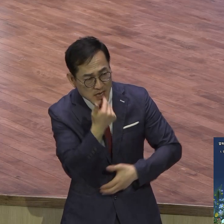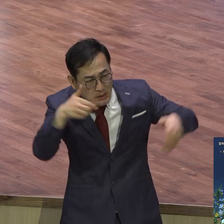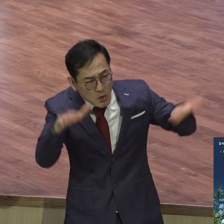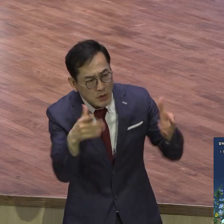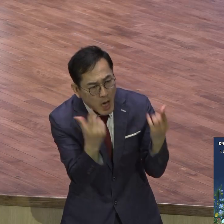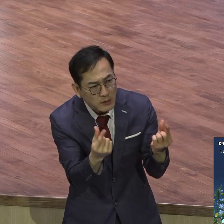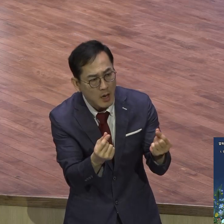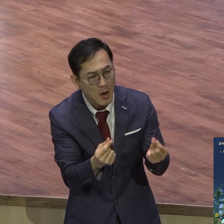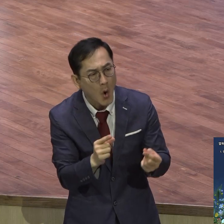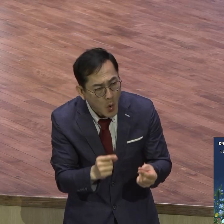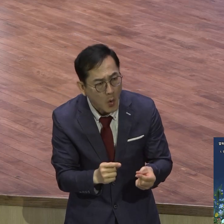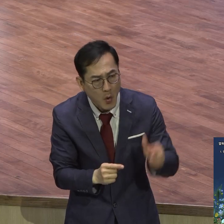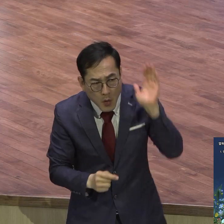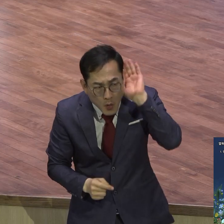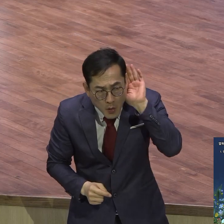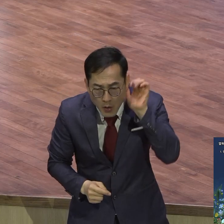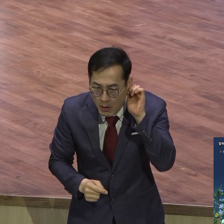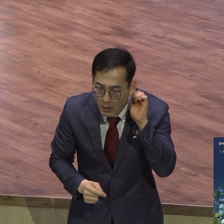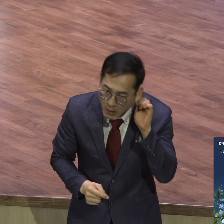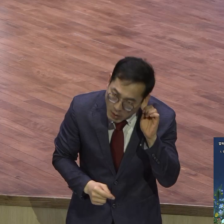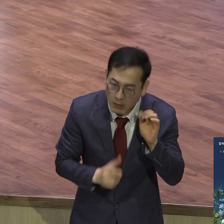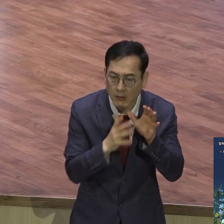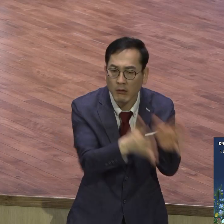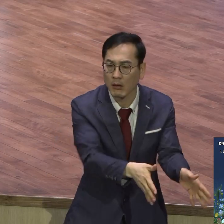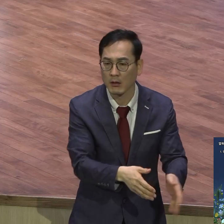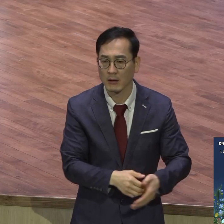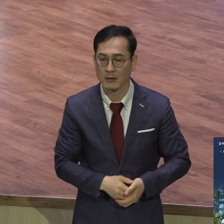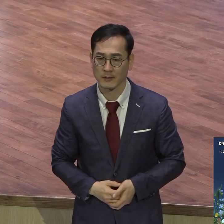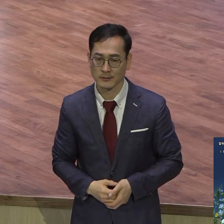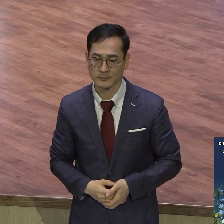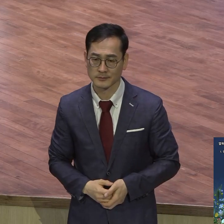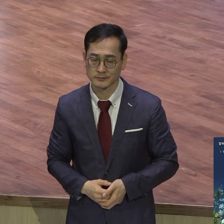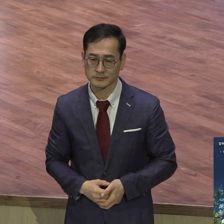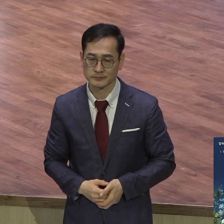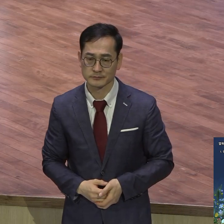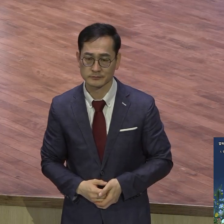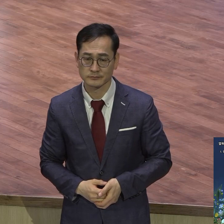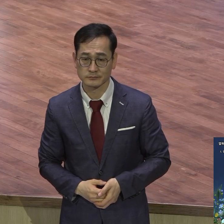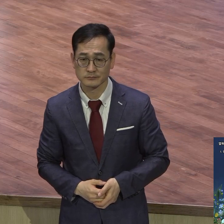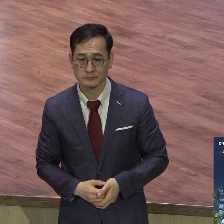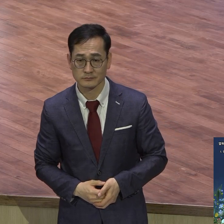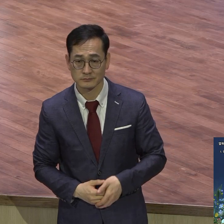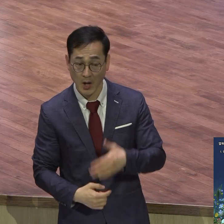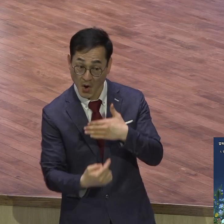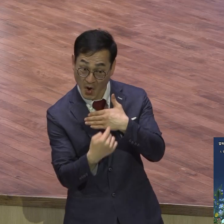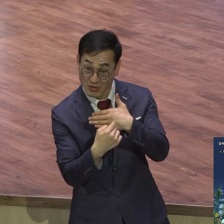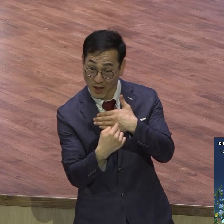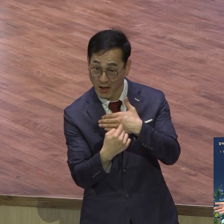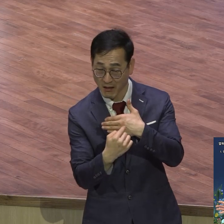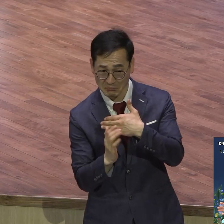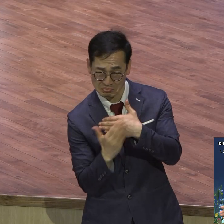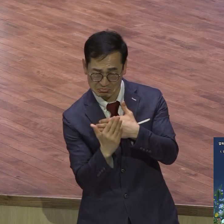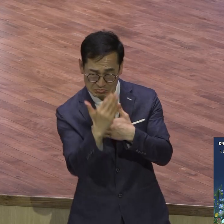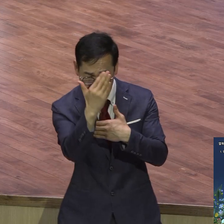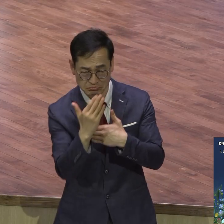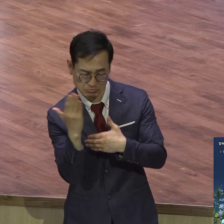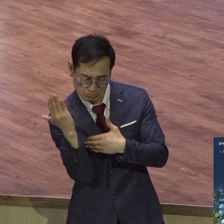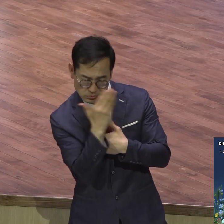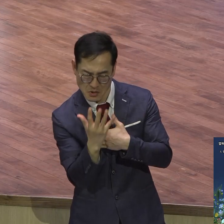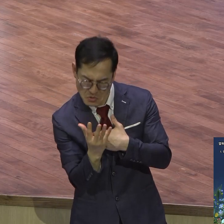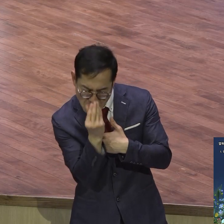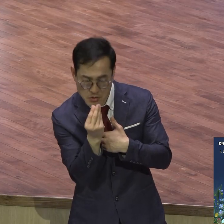성도를 속인다. 그런데 문제는 이들 끝으로 볼 때 그럴 듯하니까 사람들이 거의 다 속아요.